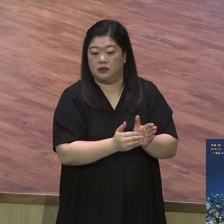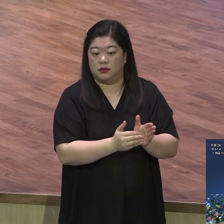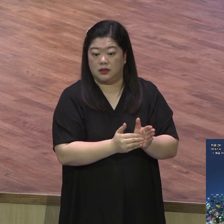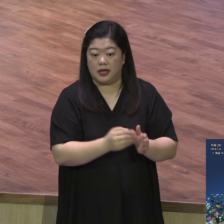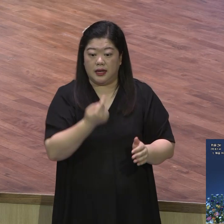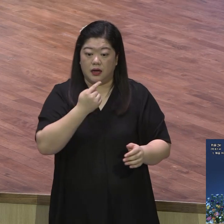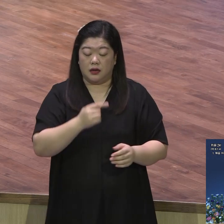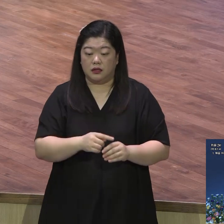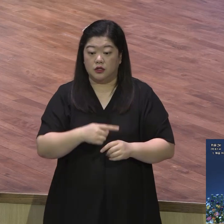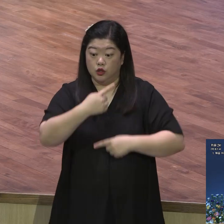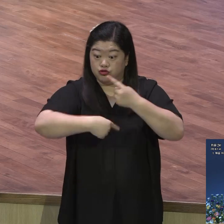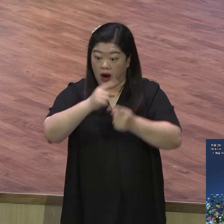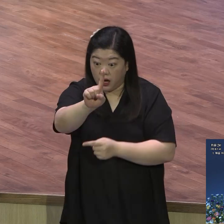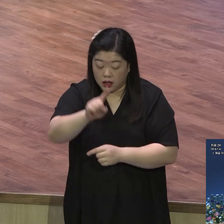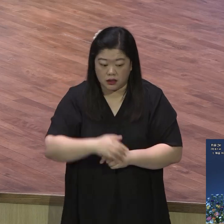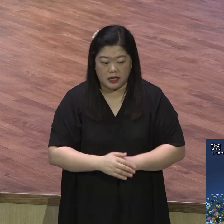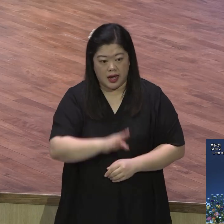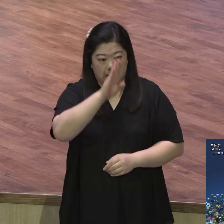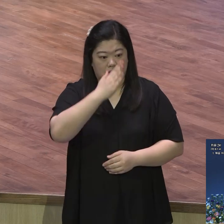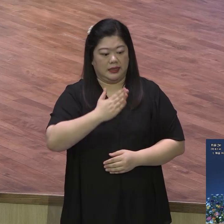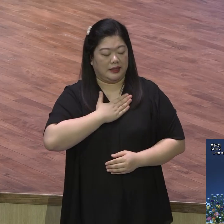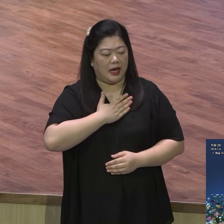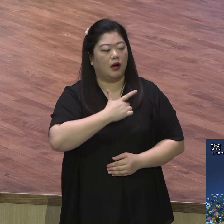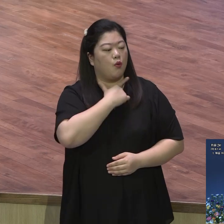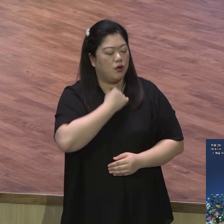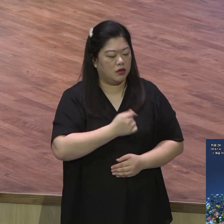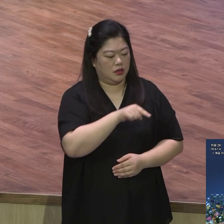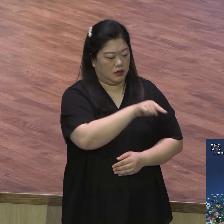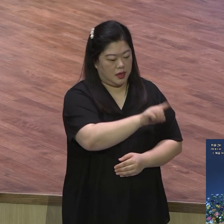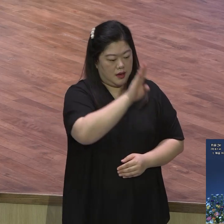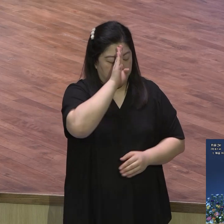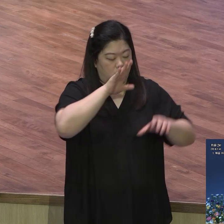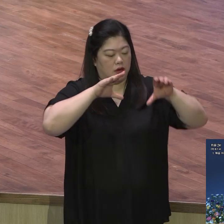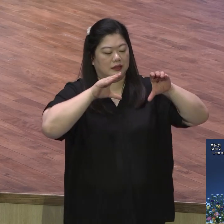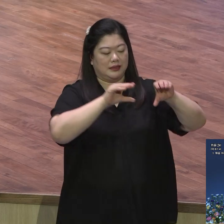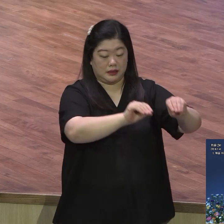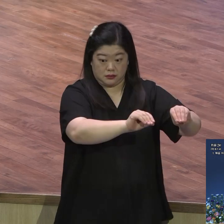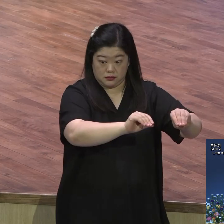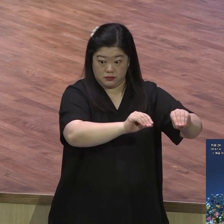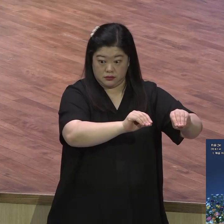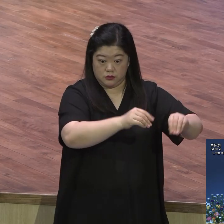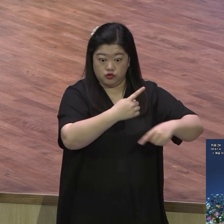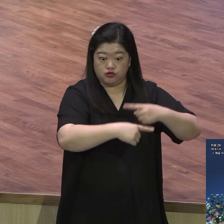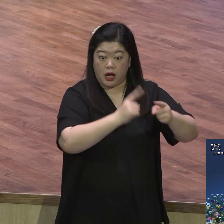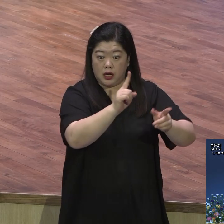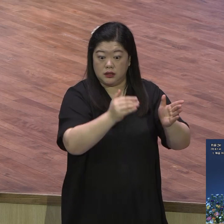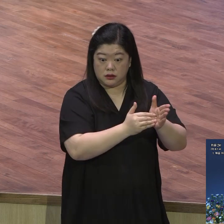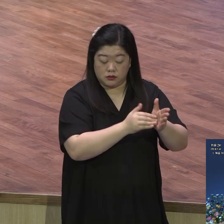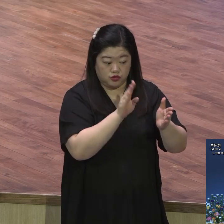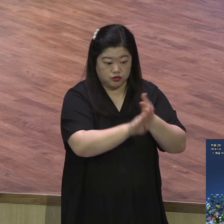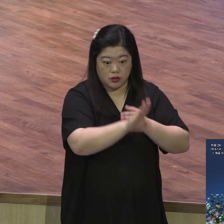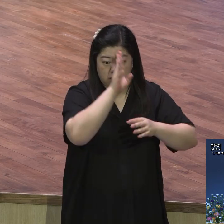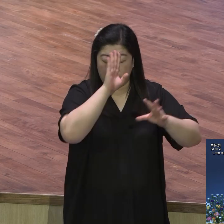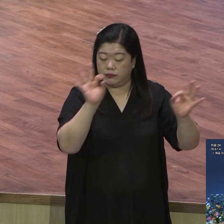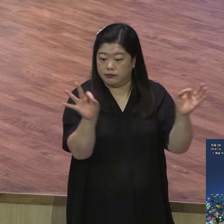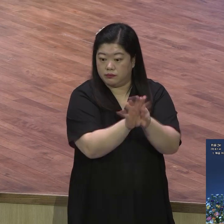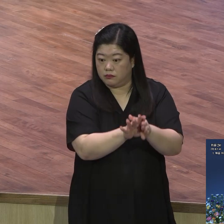즉시 즉시가 중요합니다. 나 환자의 나병이 깨끗하여 진지라. 즉시